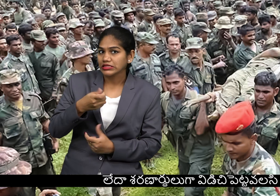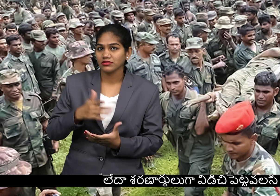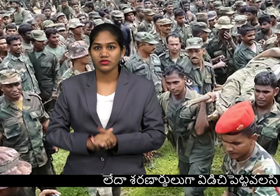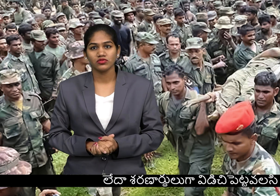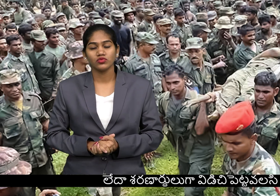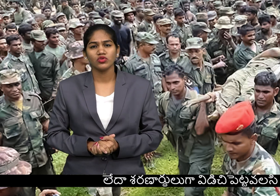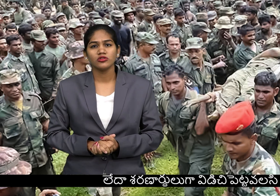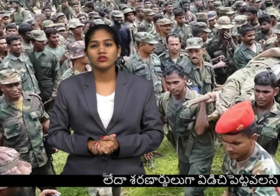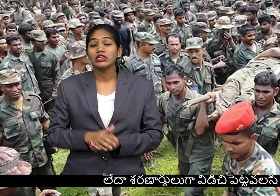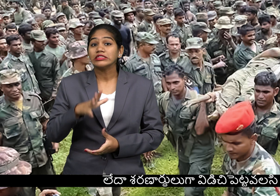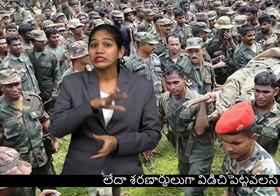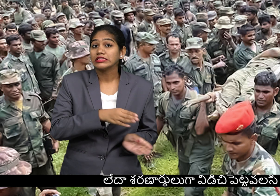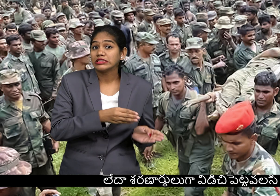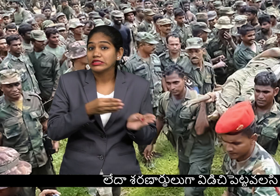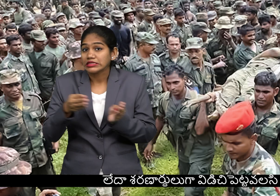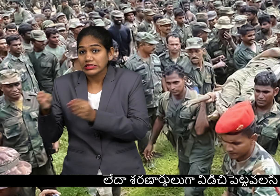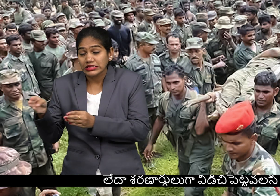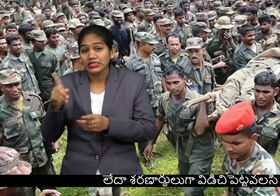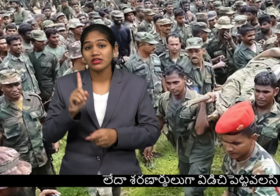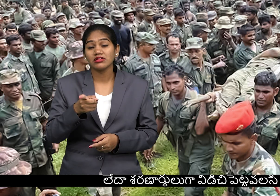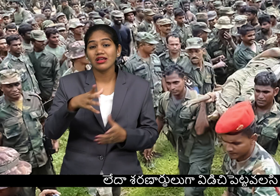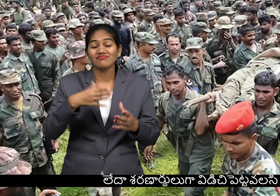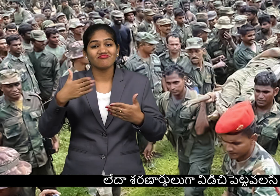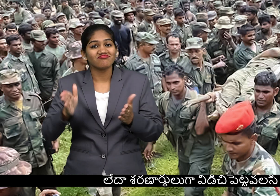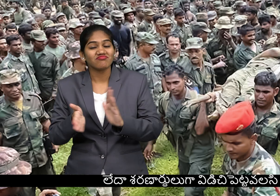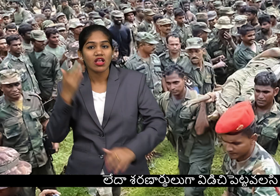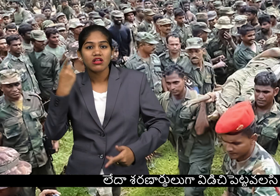లేదా శరణార్థులుగా విడిచిపెట్టవలసి వచ్చింది.